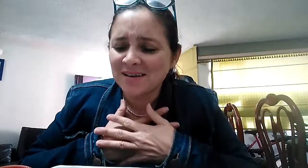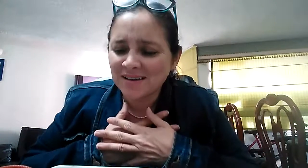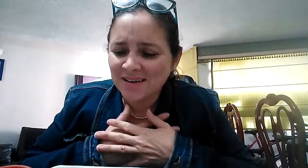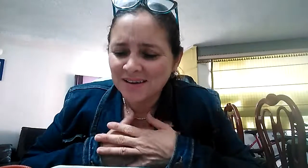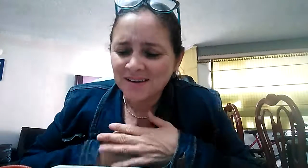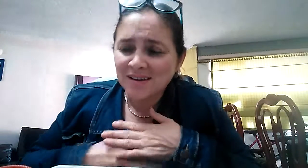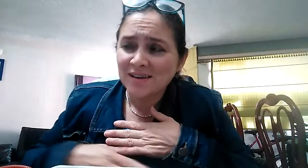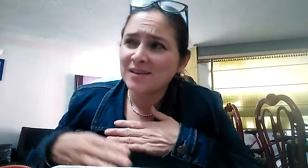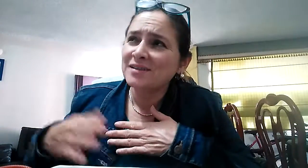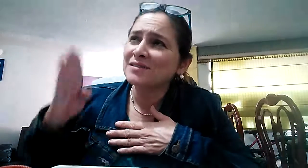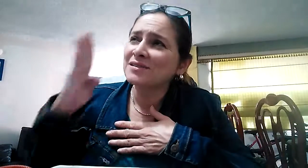¡Por aquí!